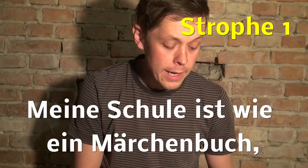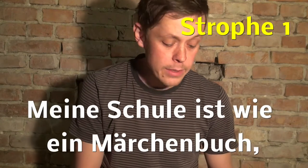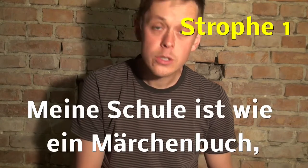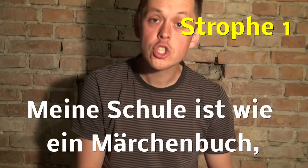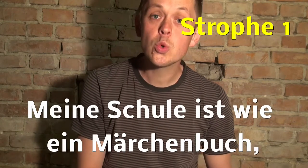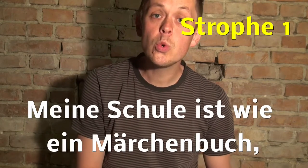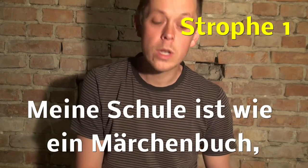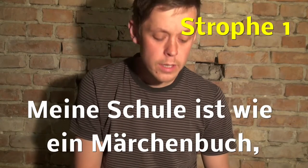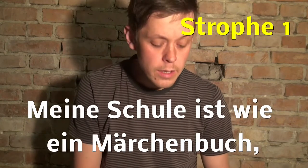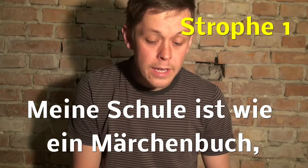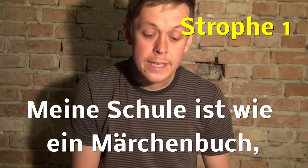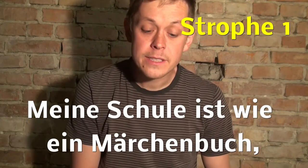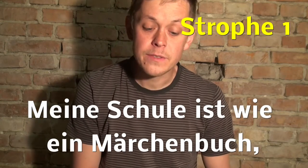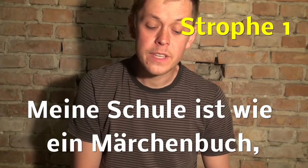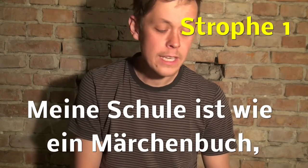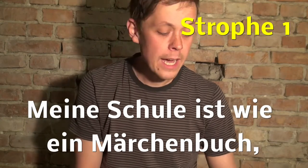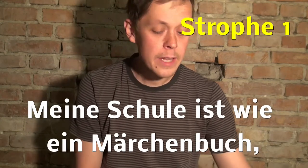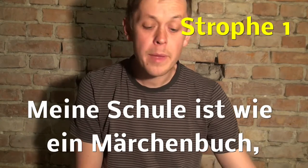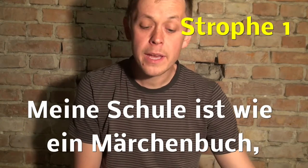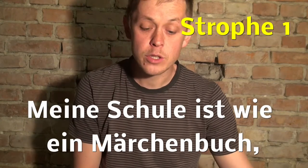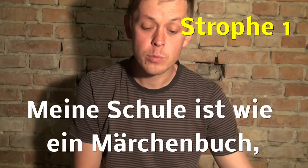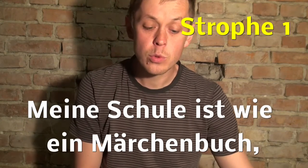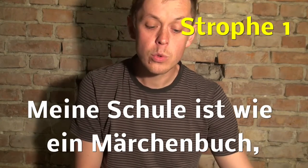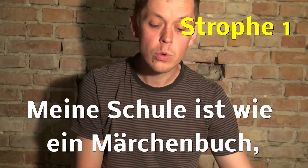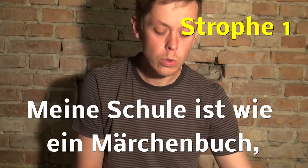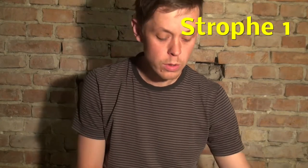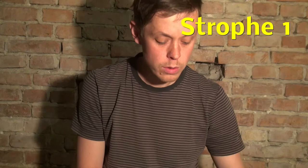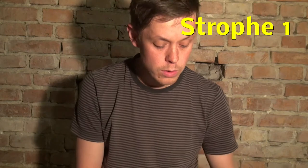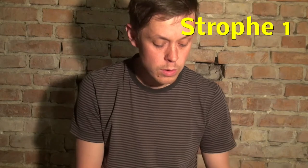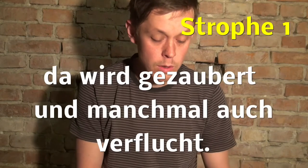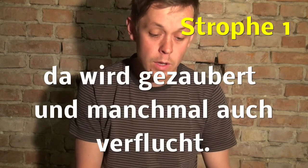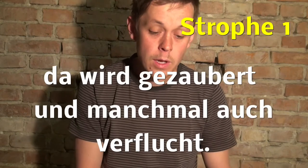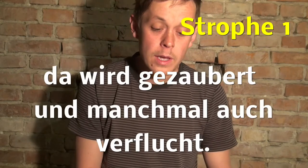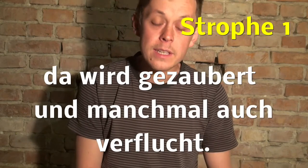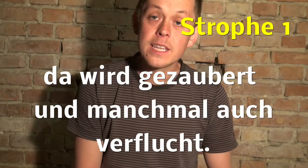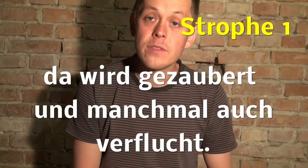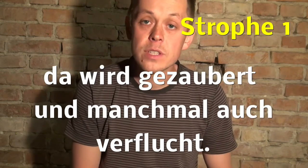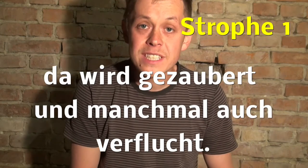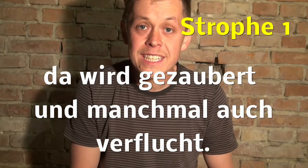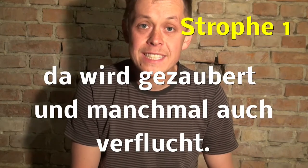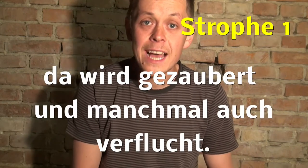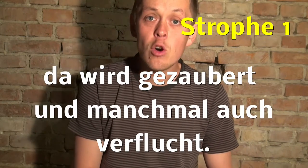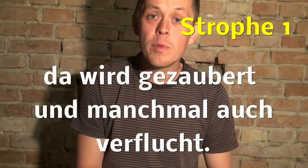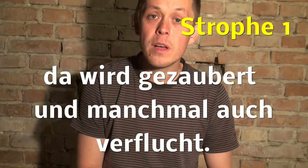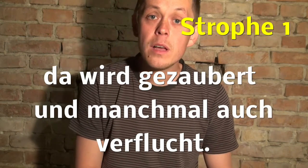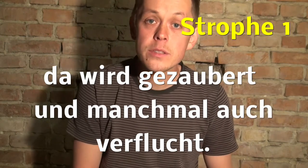Meine Schule ist wie ein Märchenbuch. Da wird gezaubert